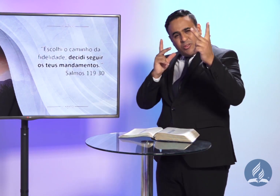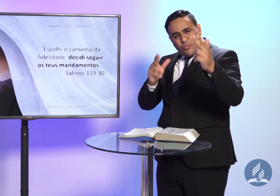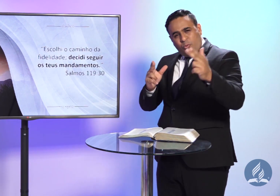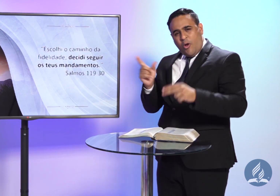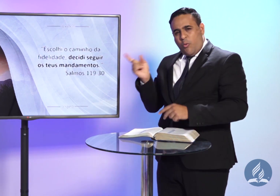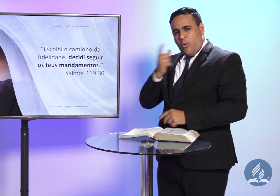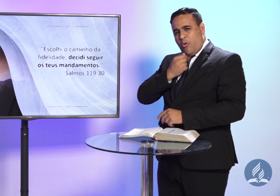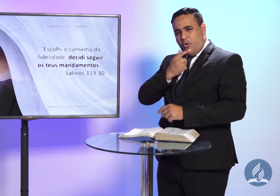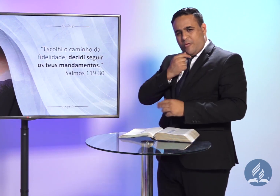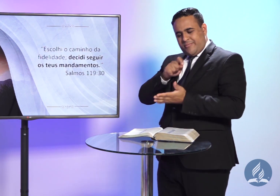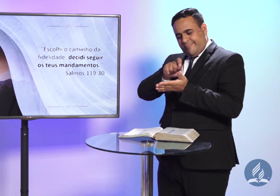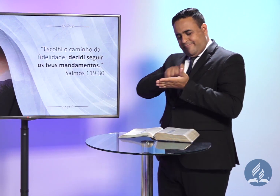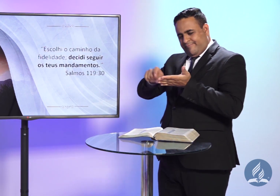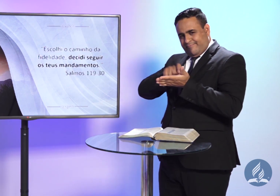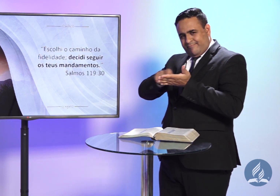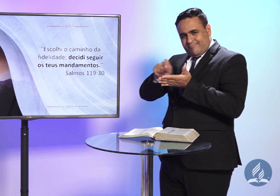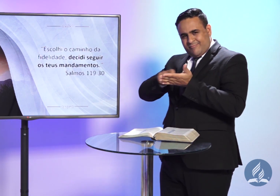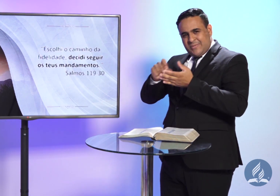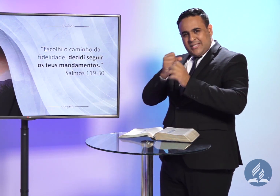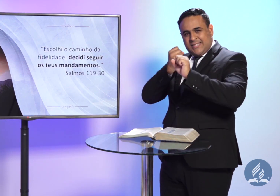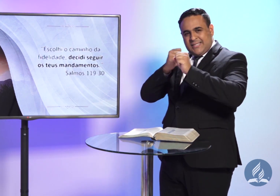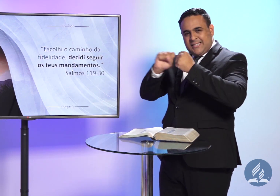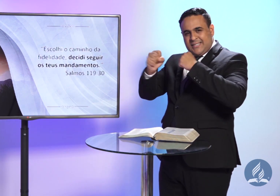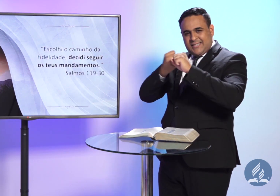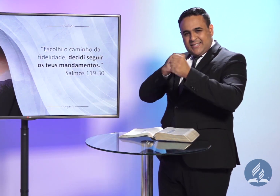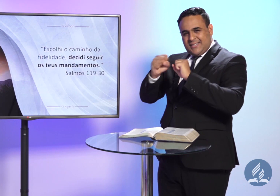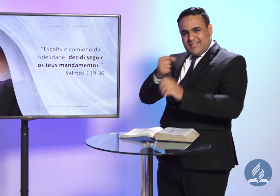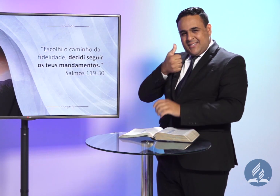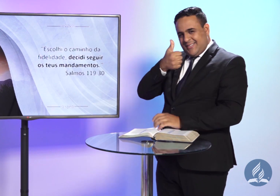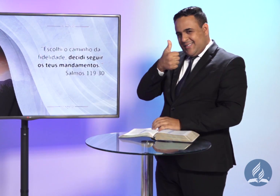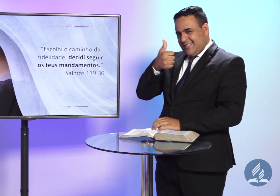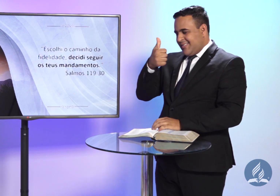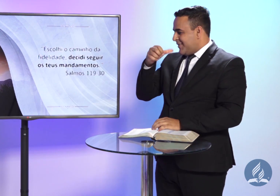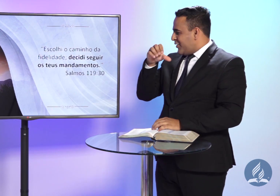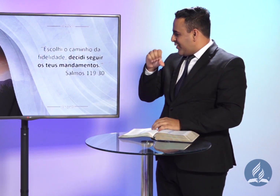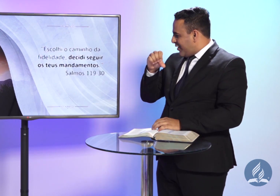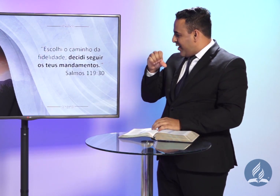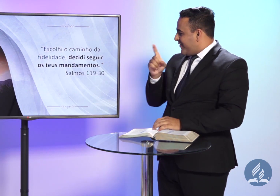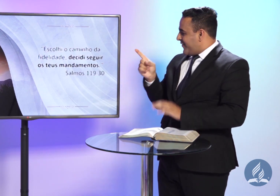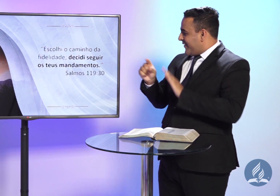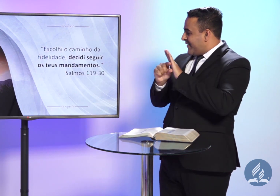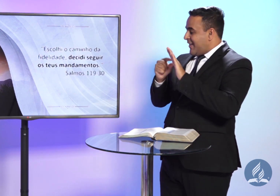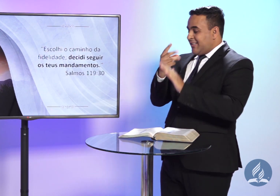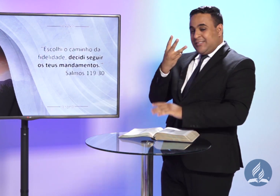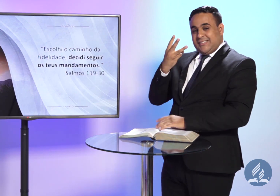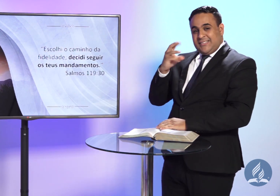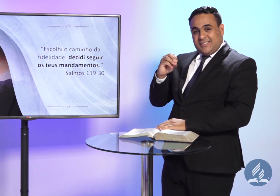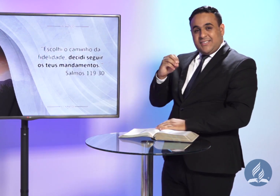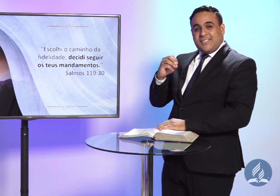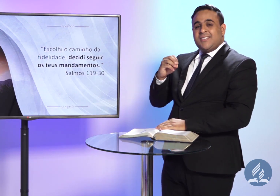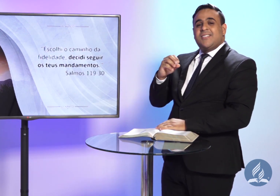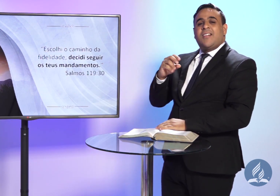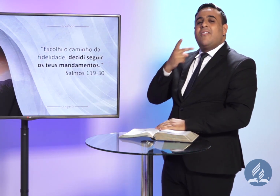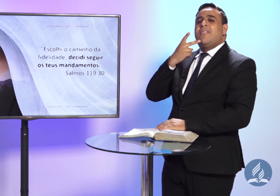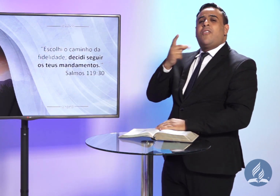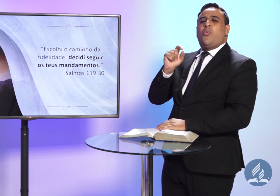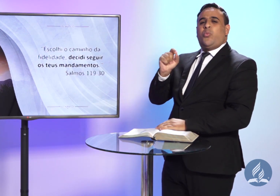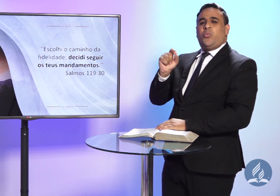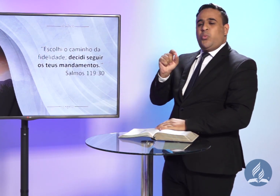Eu espero que você sinta o mesmo sentimento de paz, o sentimento de fazer a